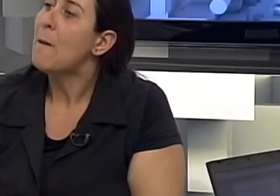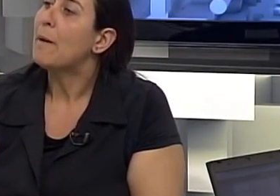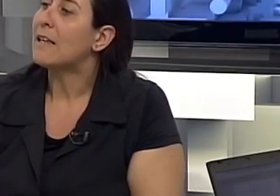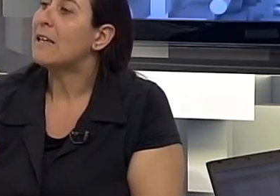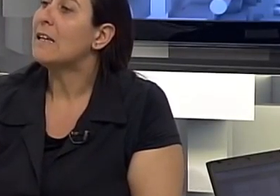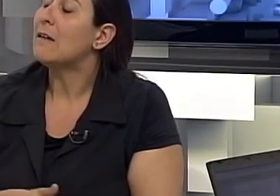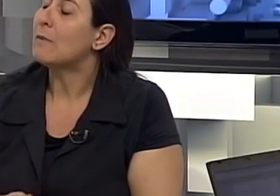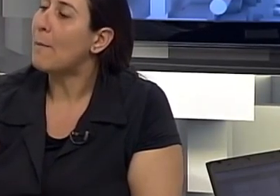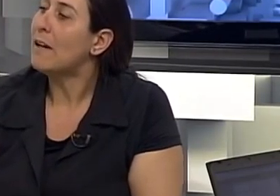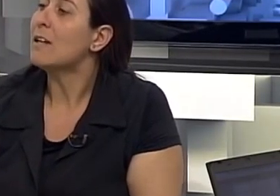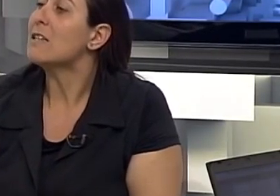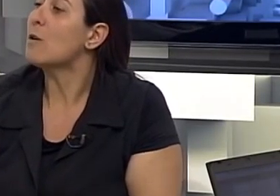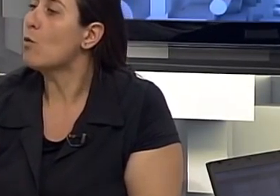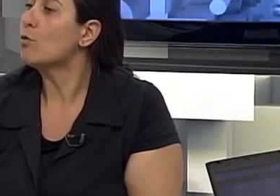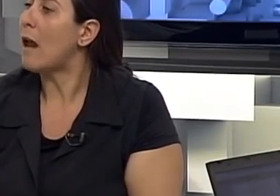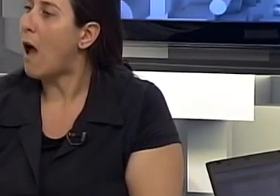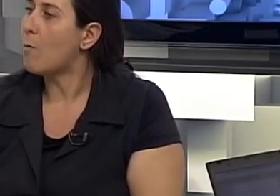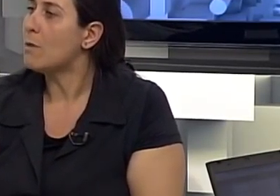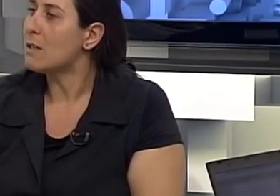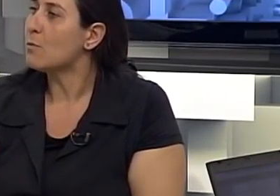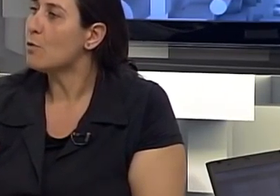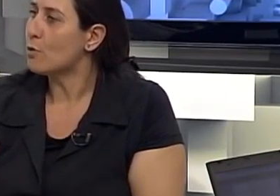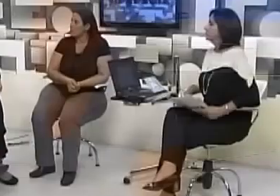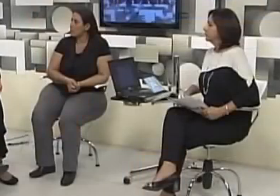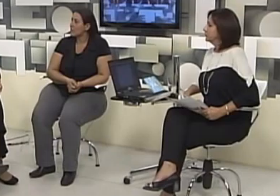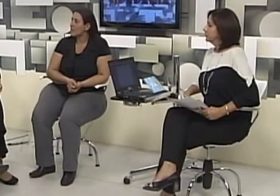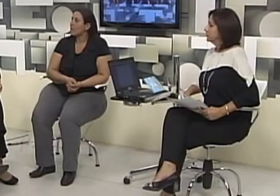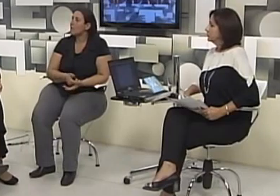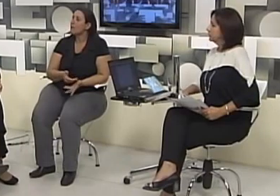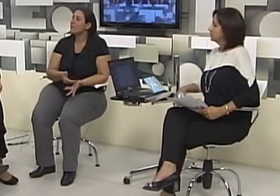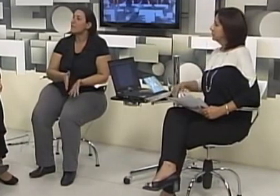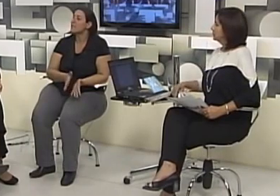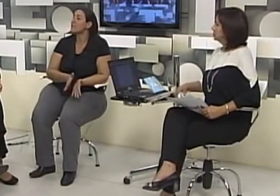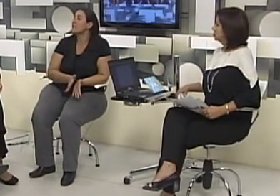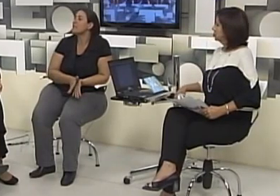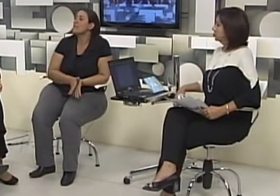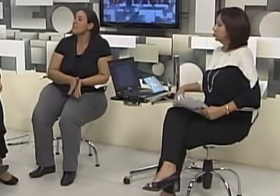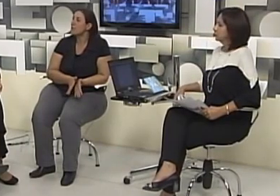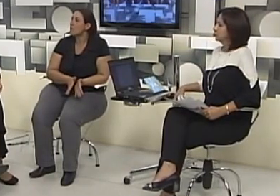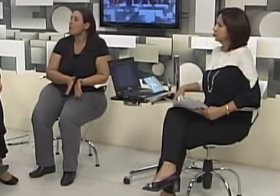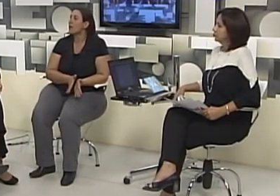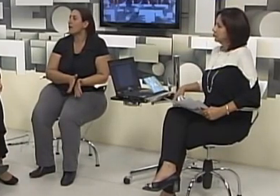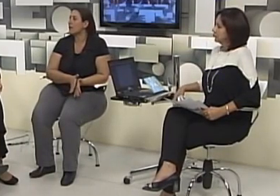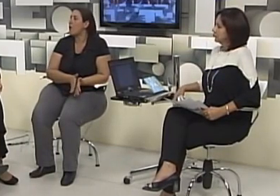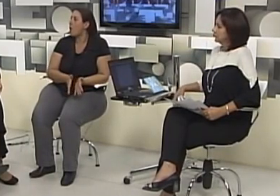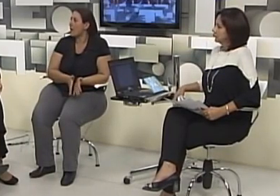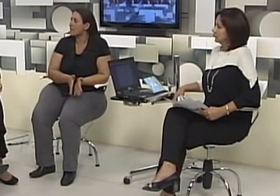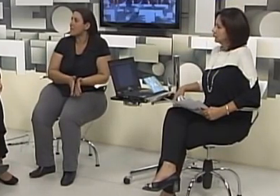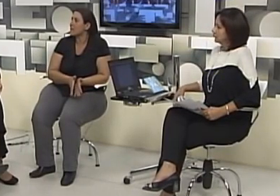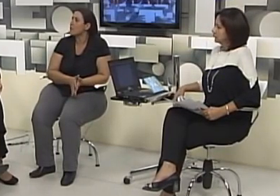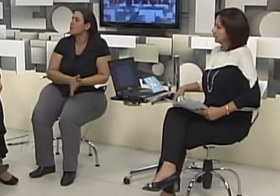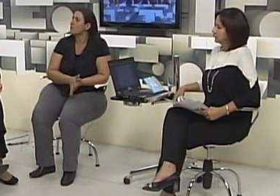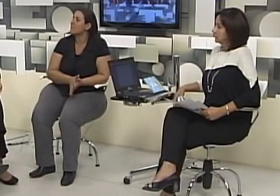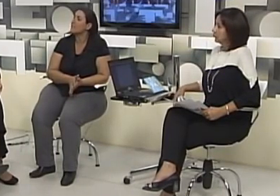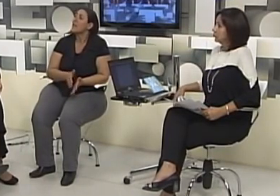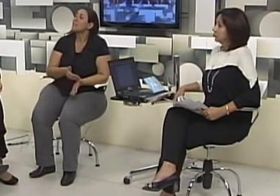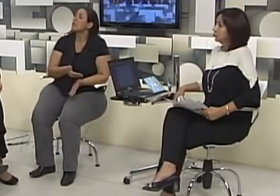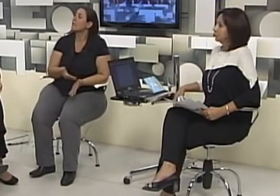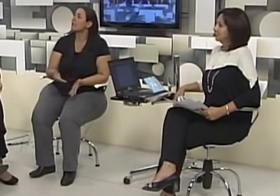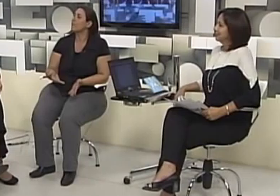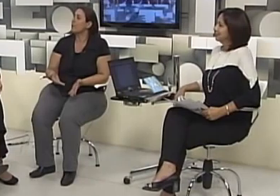ofertada para que, trabalhando a questão cultural mesmo dos surdos, né? Quando eu falo assim, vocês em 35 horas de curso,